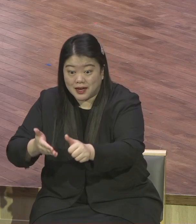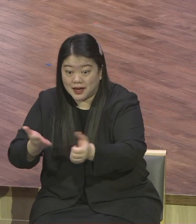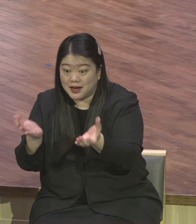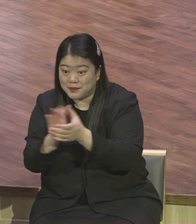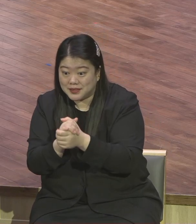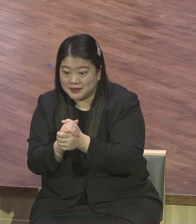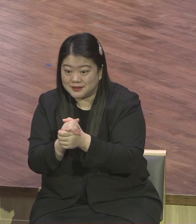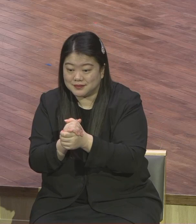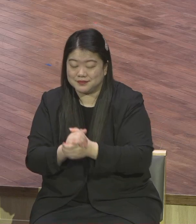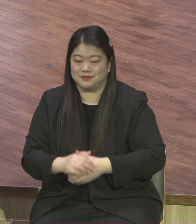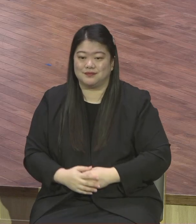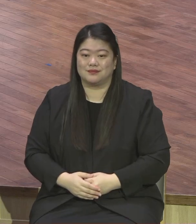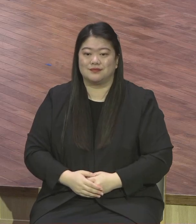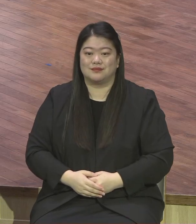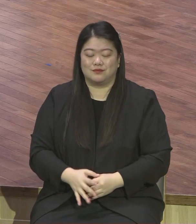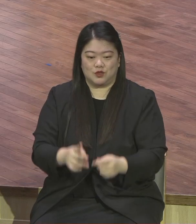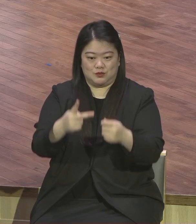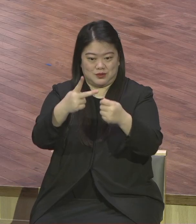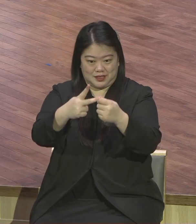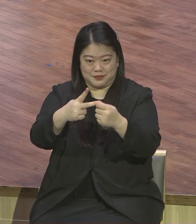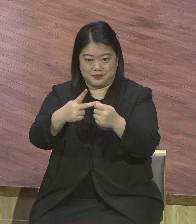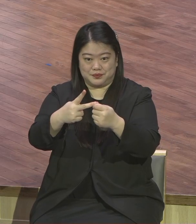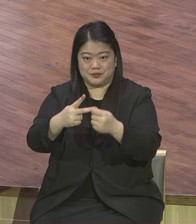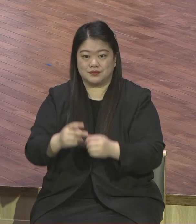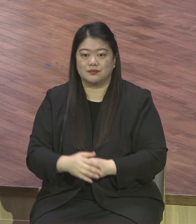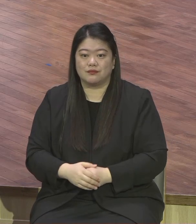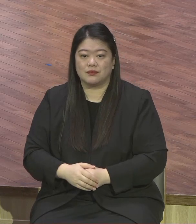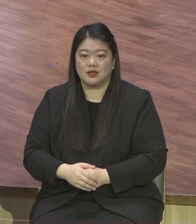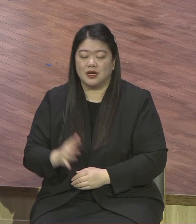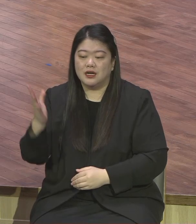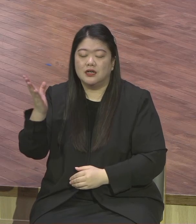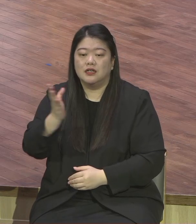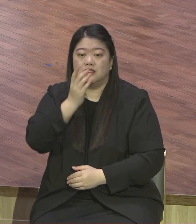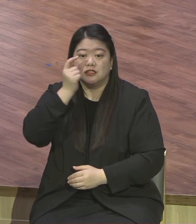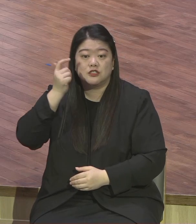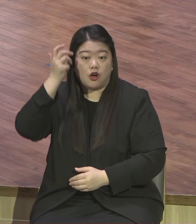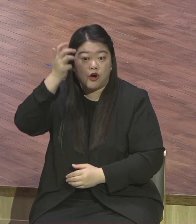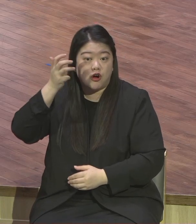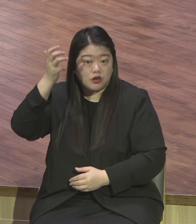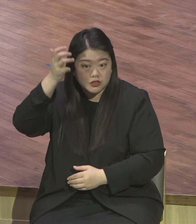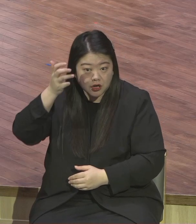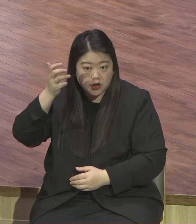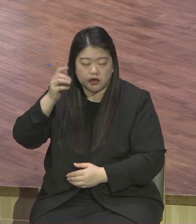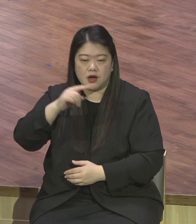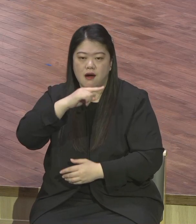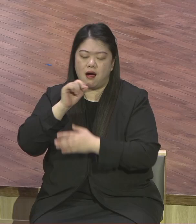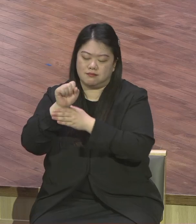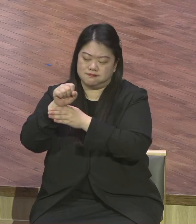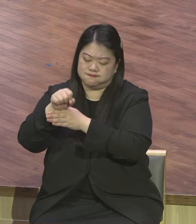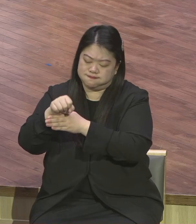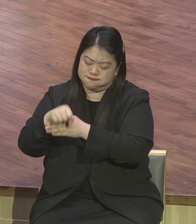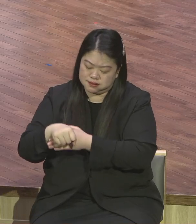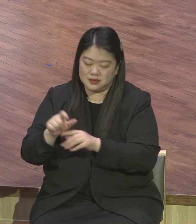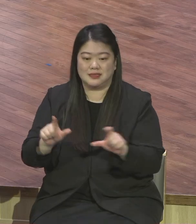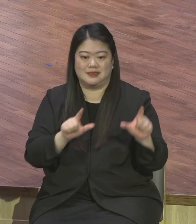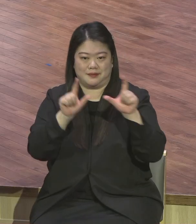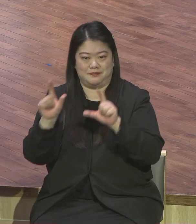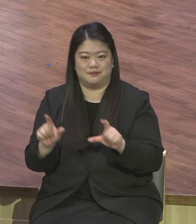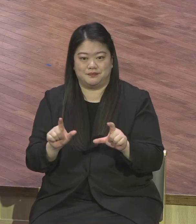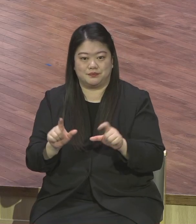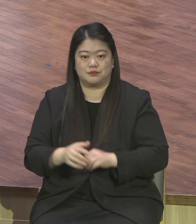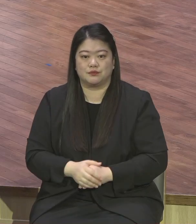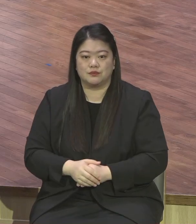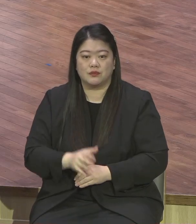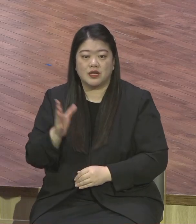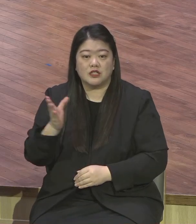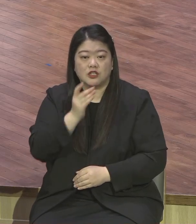이름으로 축복합니다. 두 번째로 성령의 열매 맺는 삶입니다. 22절 봅니다. 오직 성령의